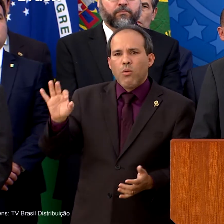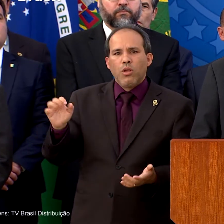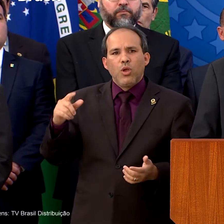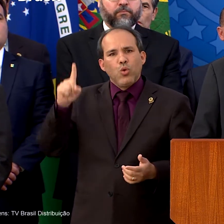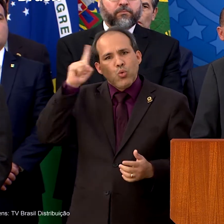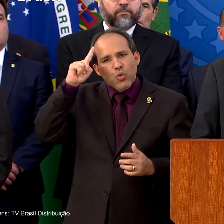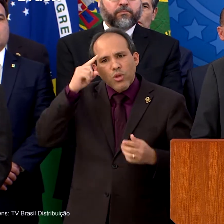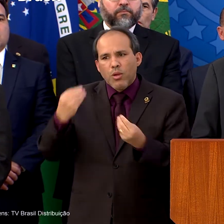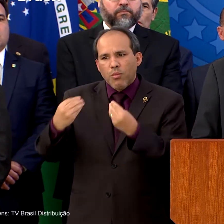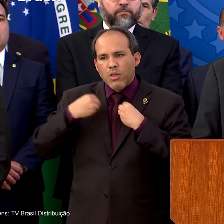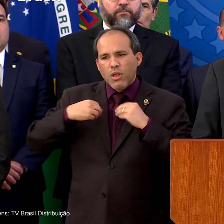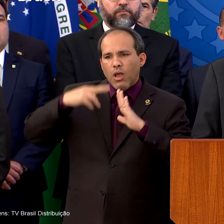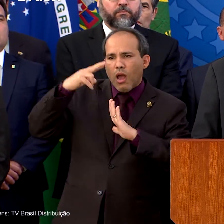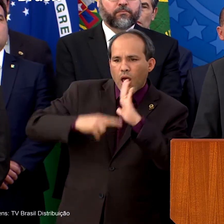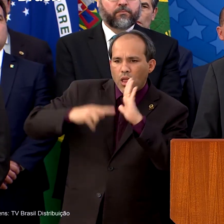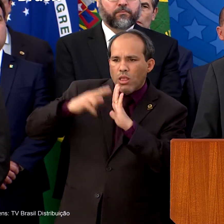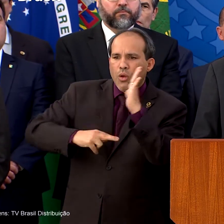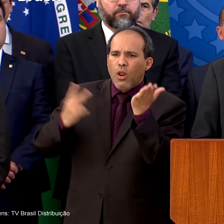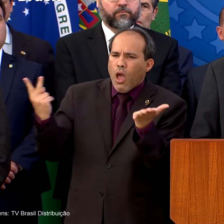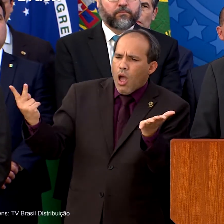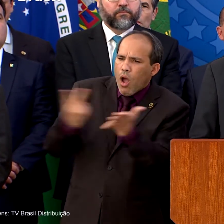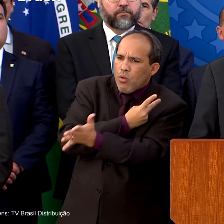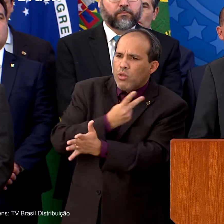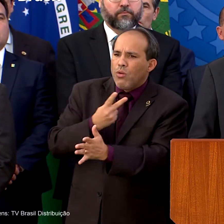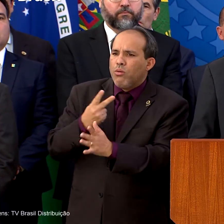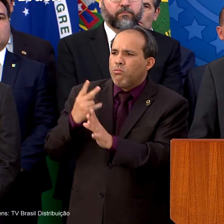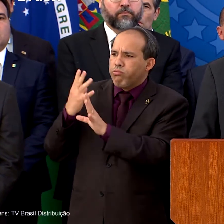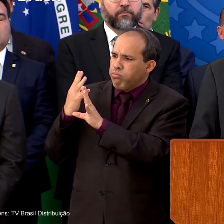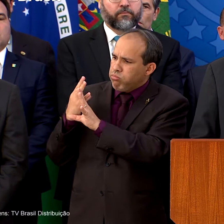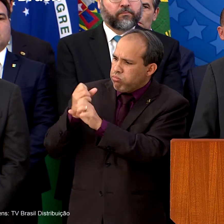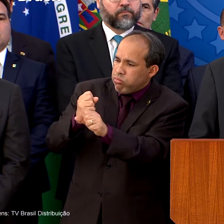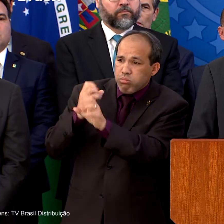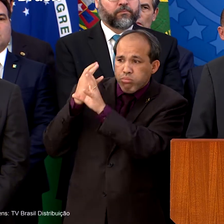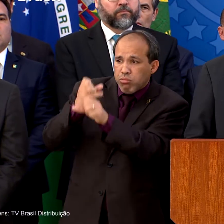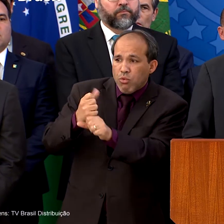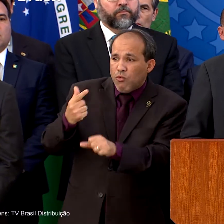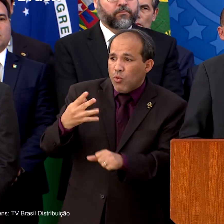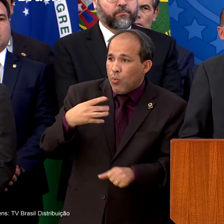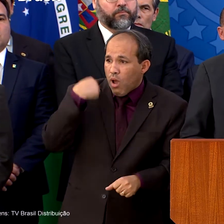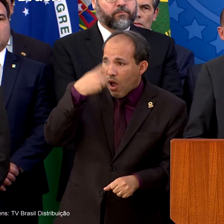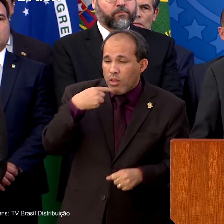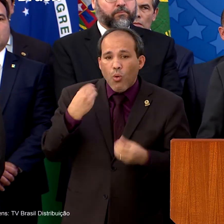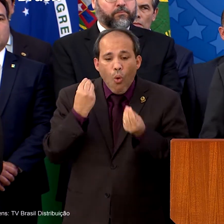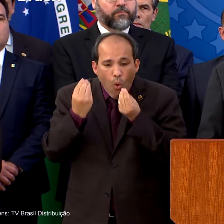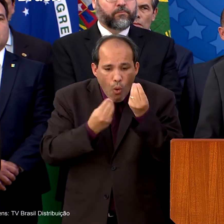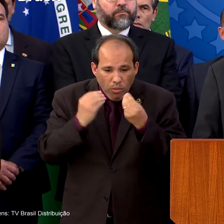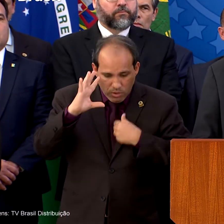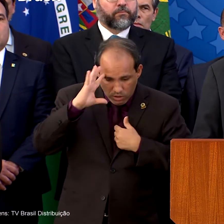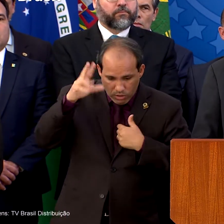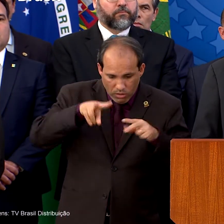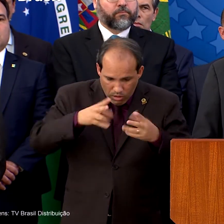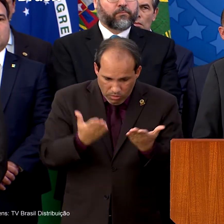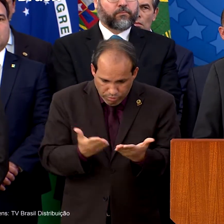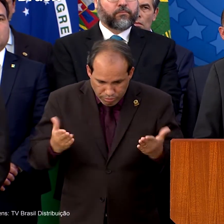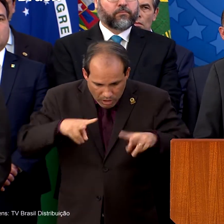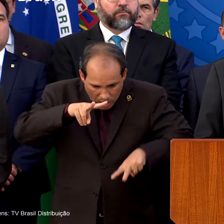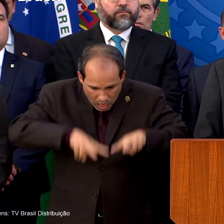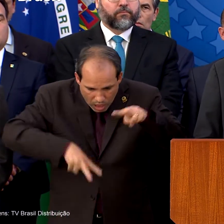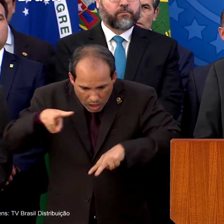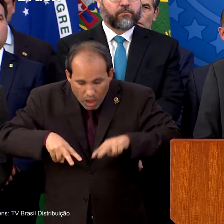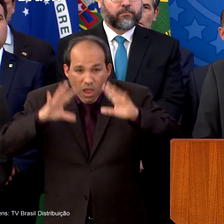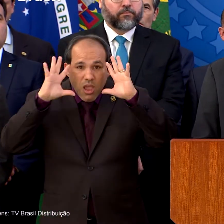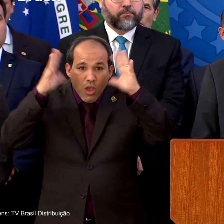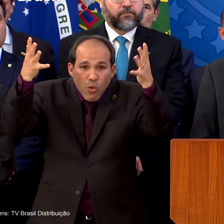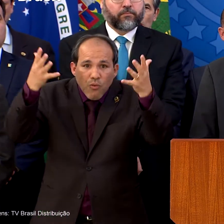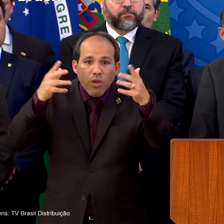tem um relatório do que aconteceu em especial nas últimas 24 horas para poder bem decidir o futuro desta nação